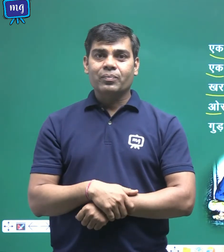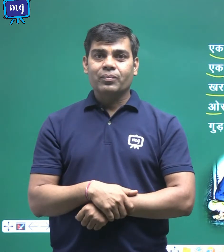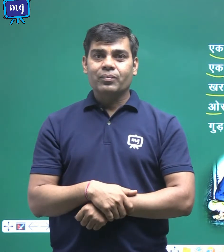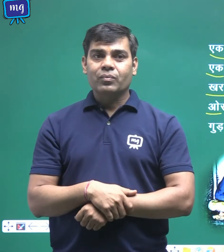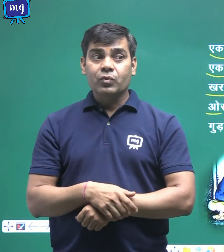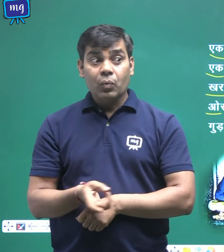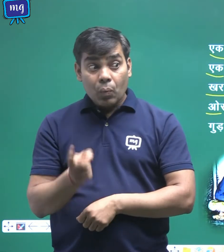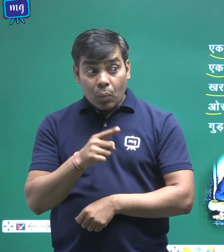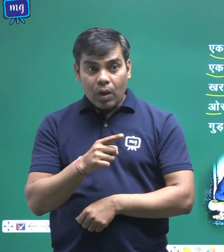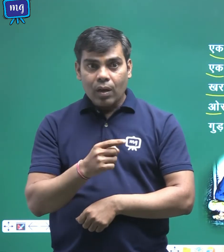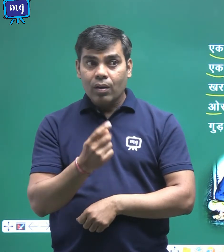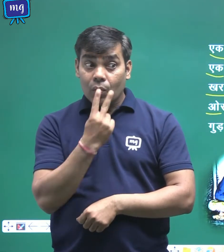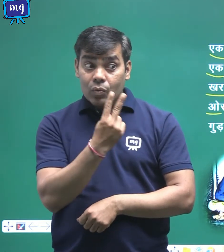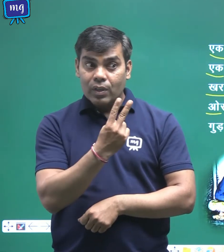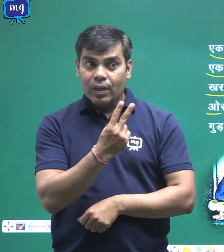वहाँ उसने